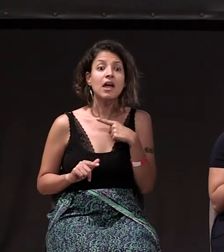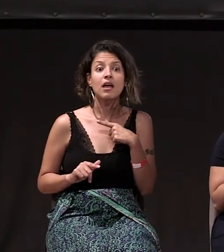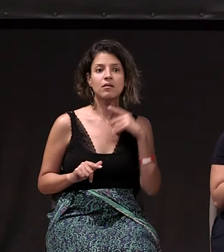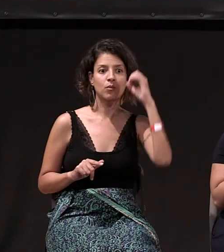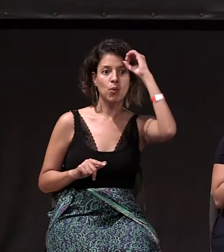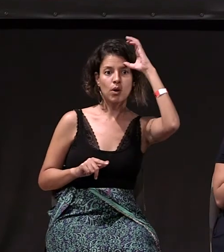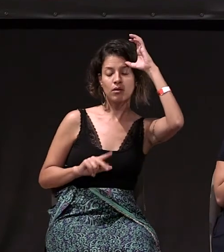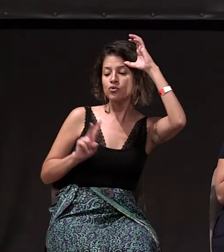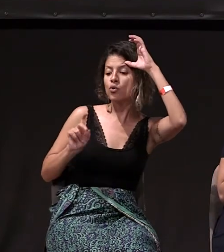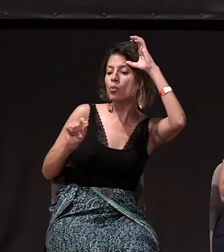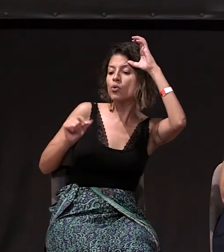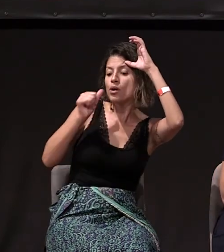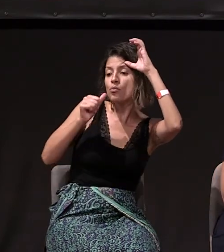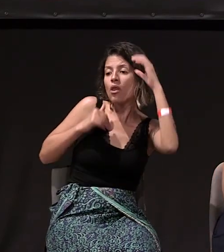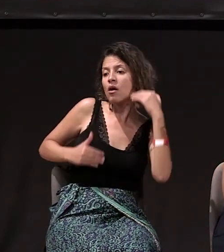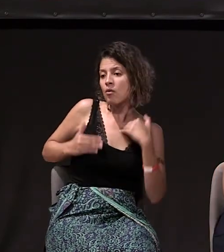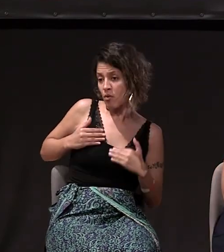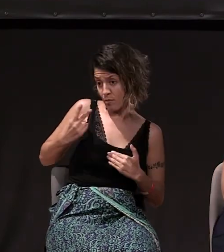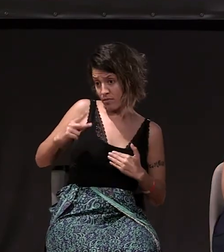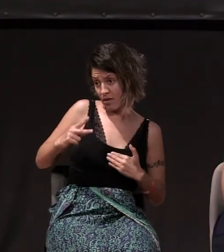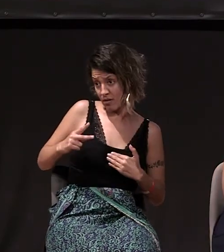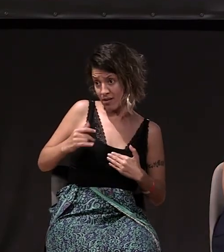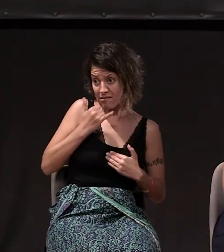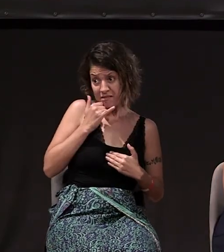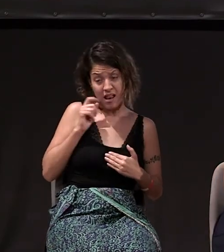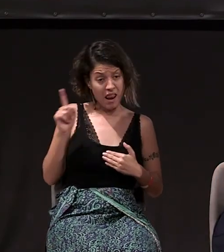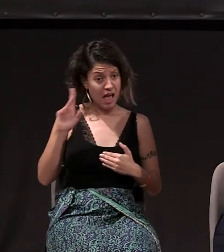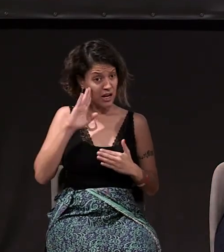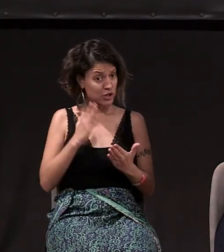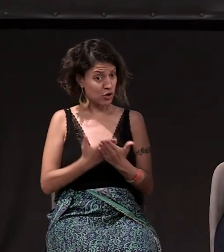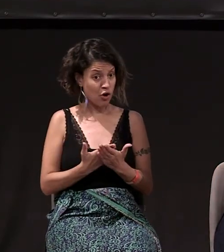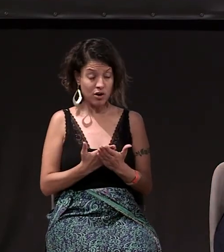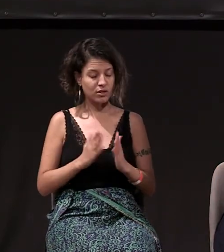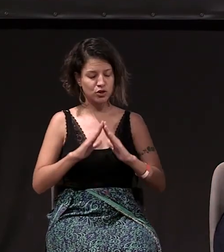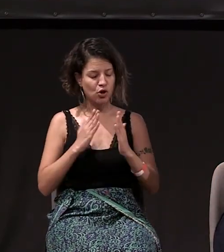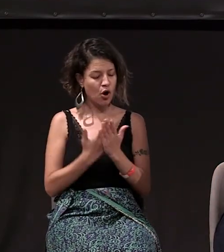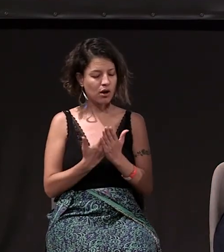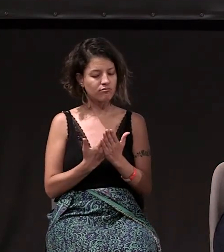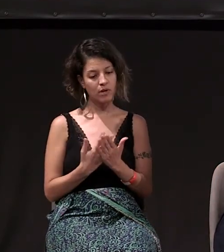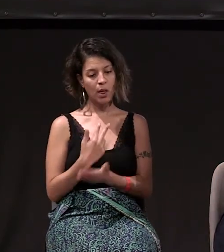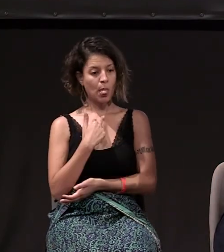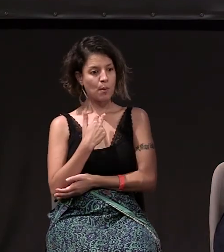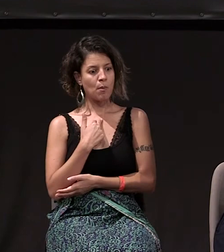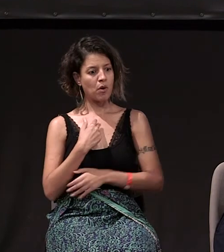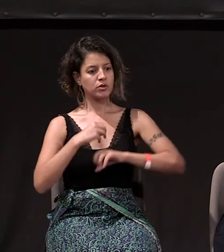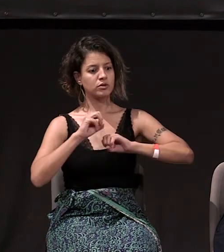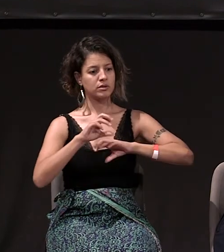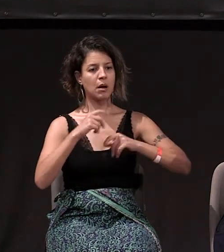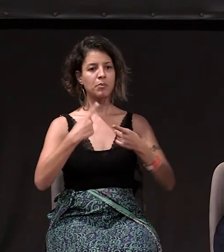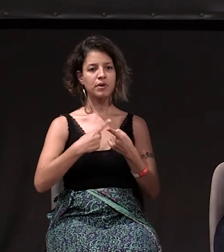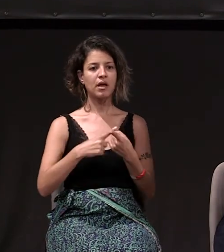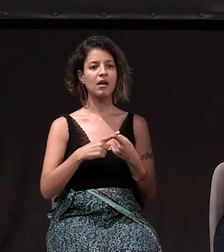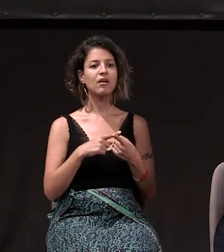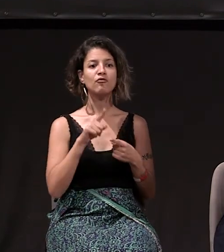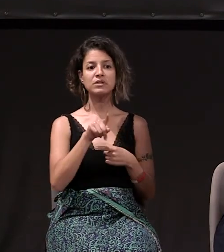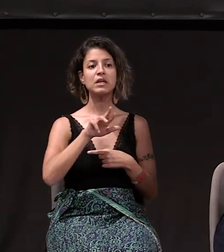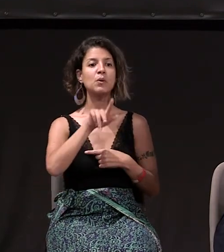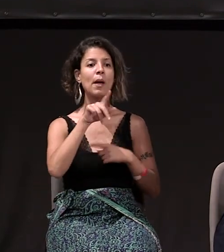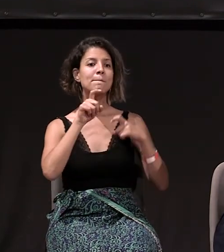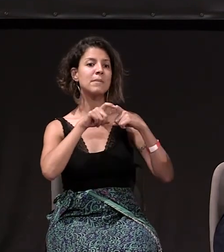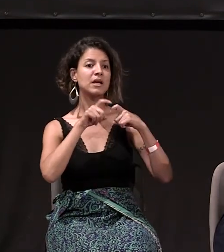mulher, né? E na escola parece que você não se sente autorizado porque você não está nesse lugar de poder, né? Enquanto olhar